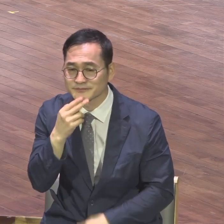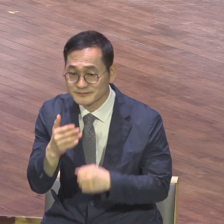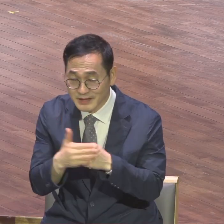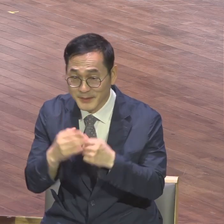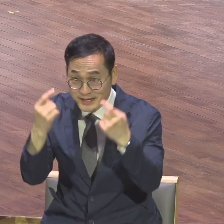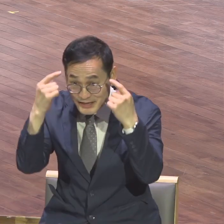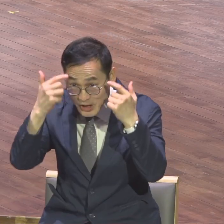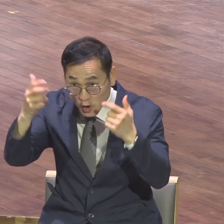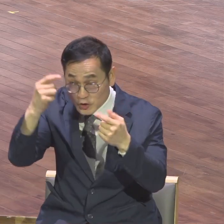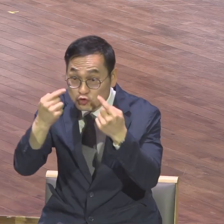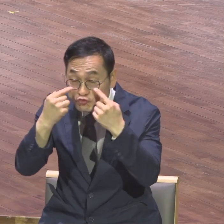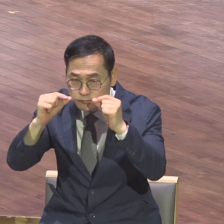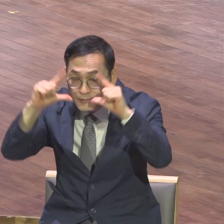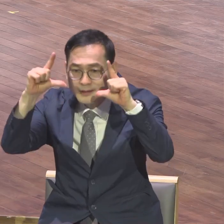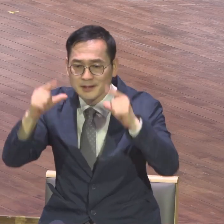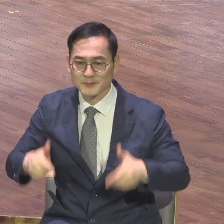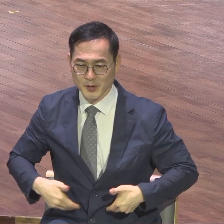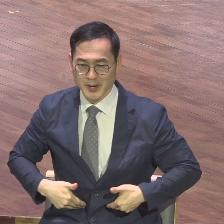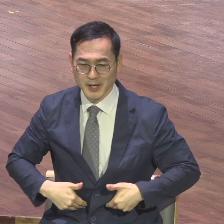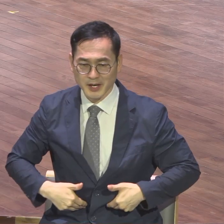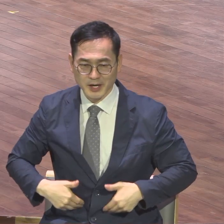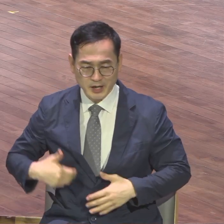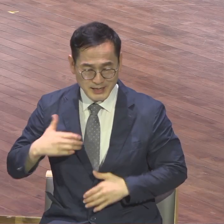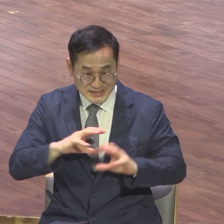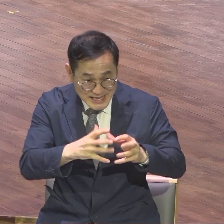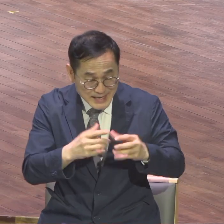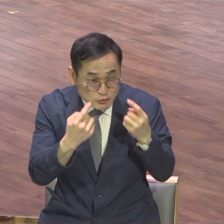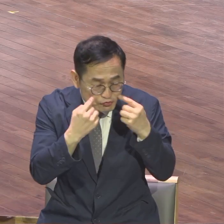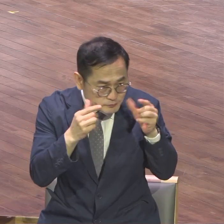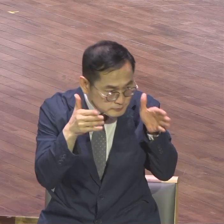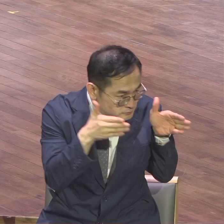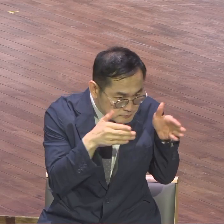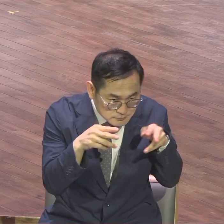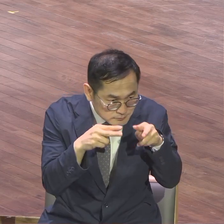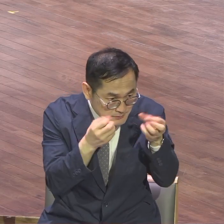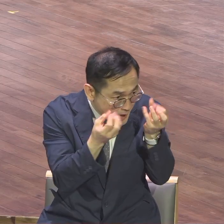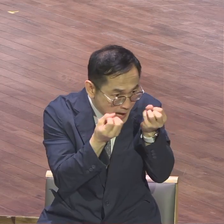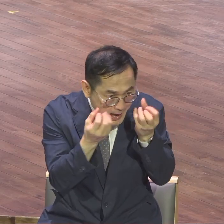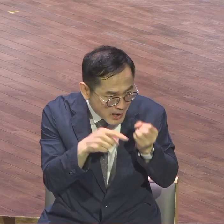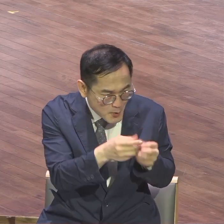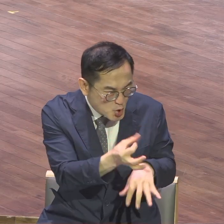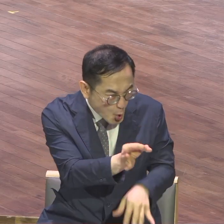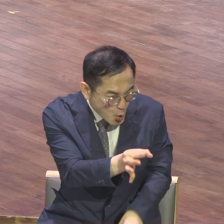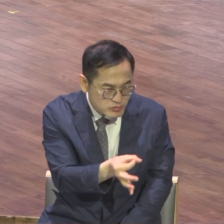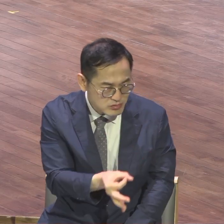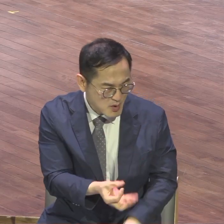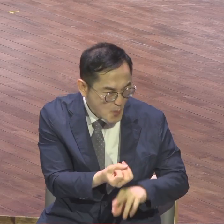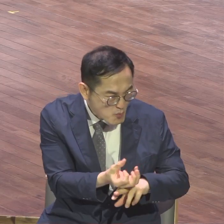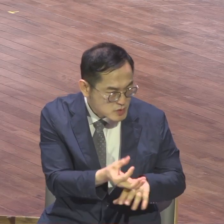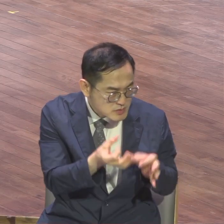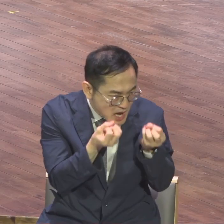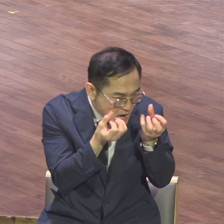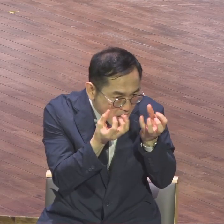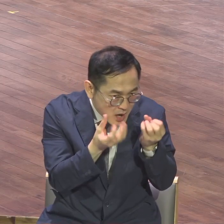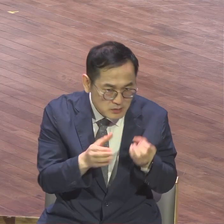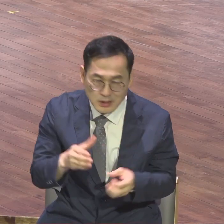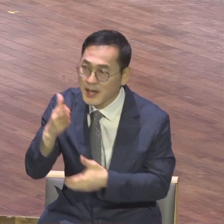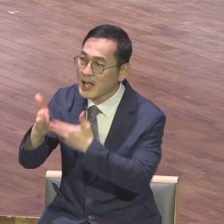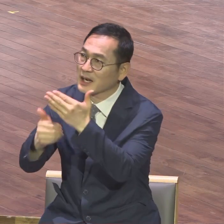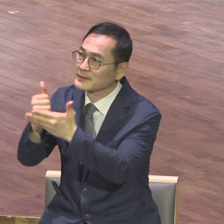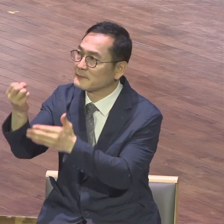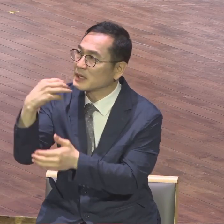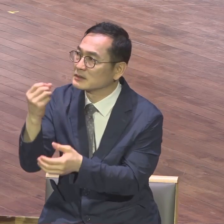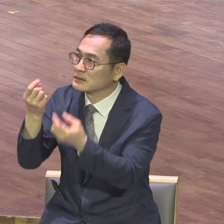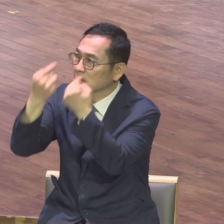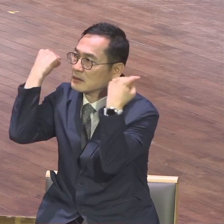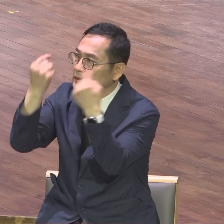눈, 영의 눈. 육신의 눈은 밝은데 영의 눈은 어두워. 눈이 있으나 보지 못하고 그 말이 그 말이에요. 귀가 있으나 듣지